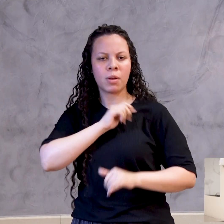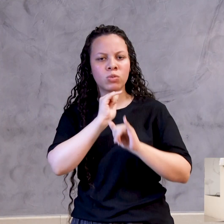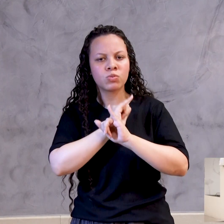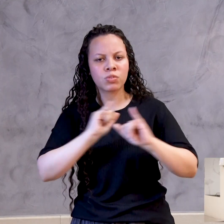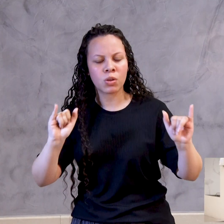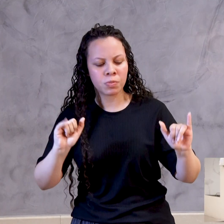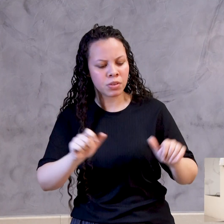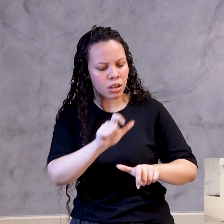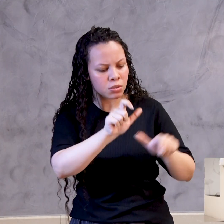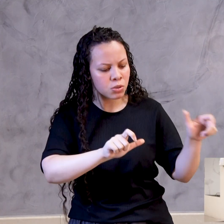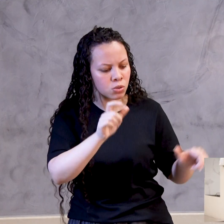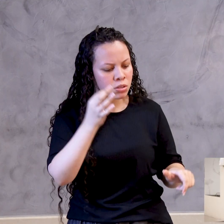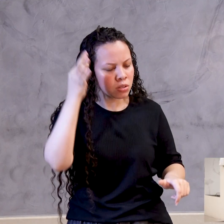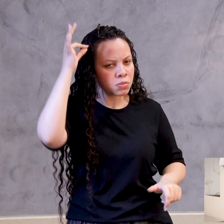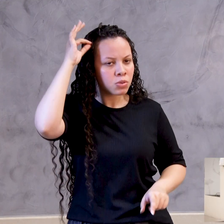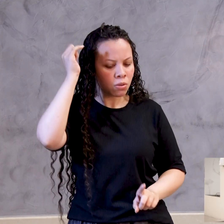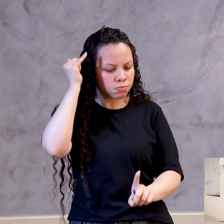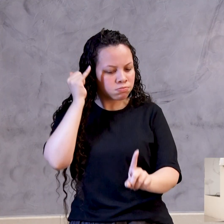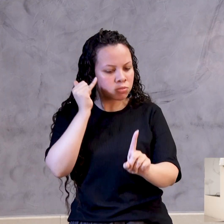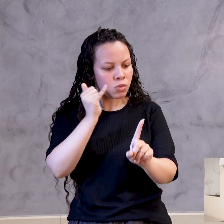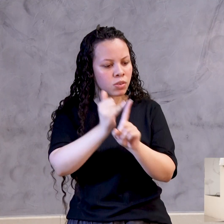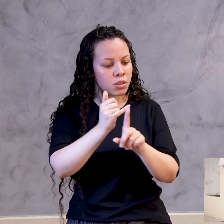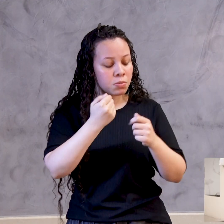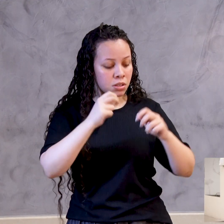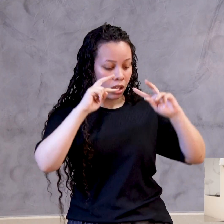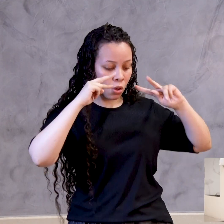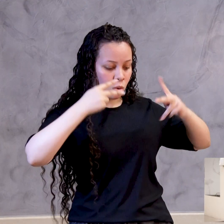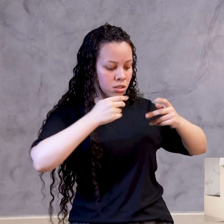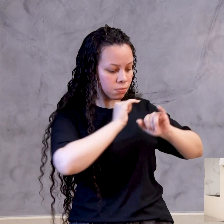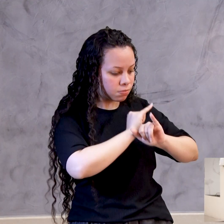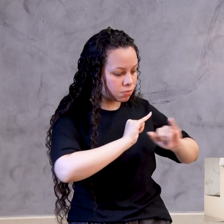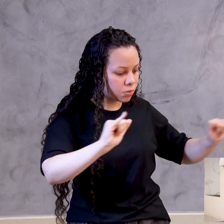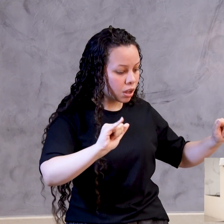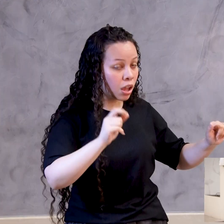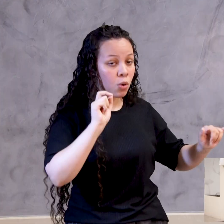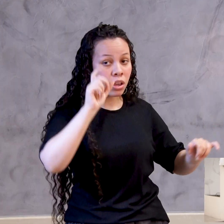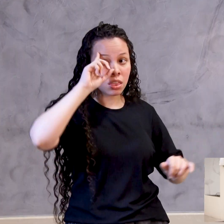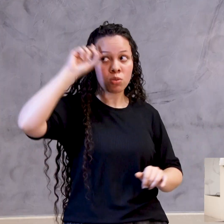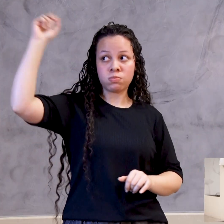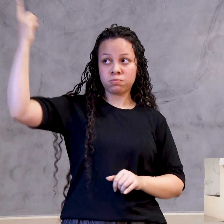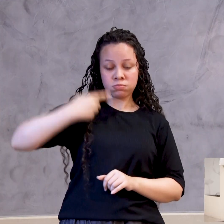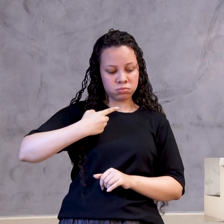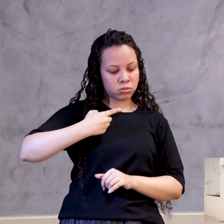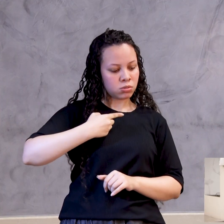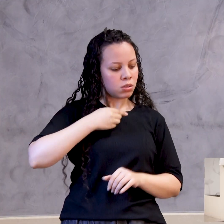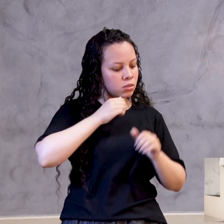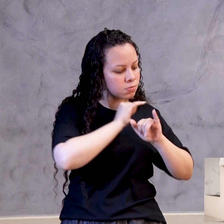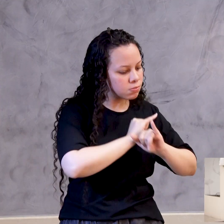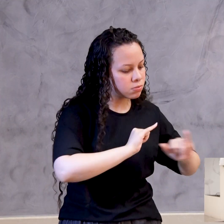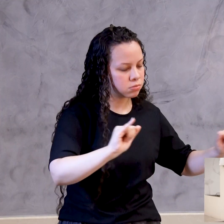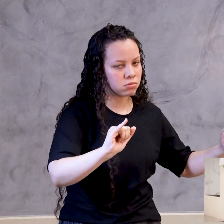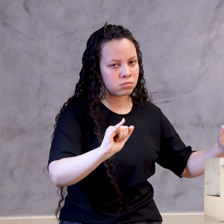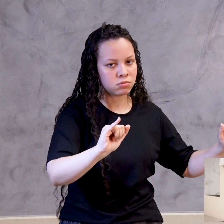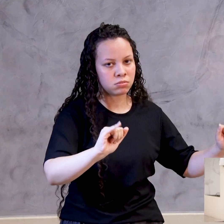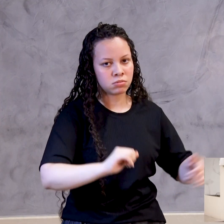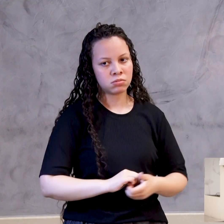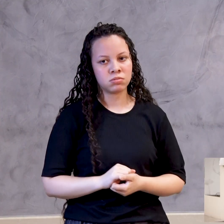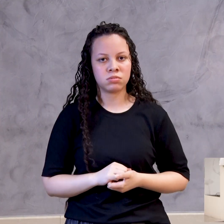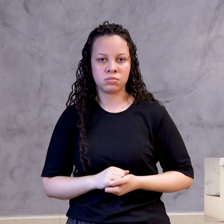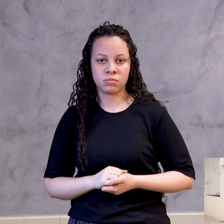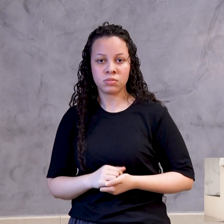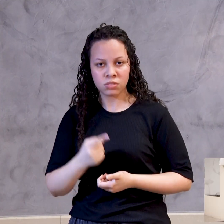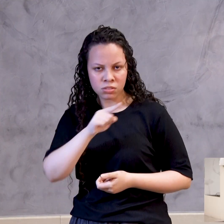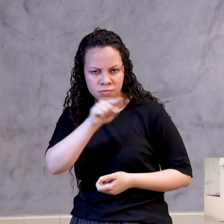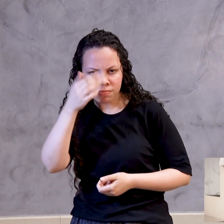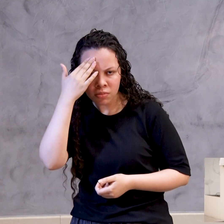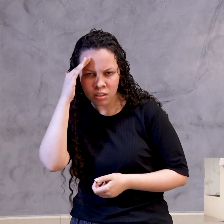espiritual ou profeta, reconheça que o que eu vos digo são mandamento do Senhor. Entendemos?